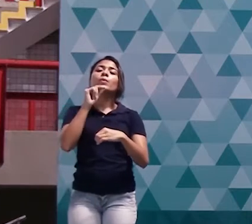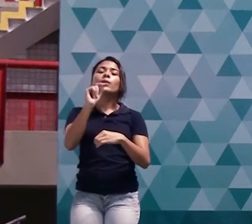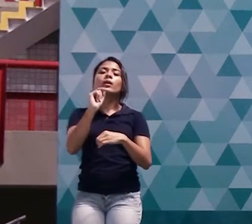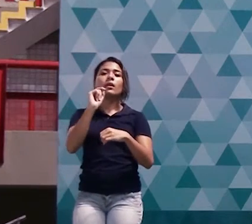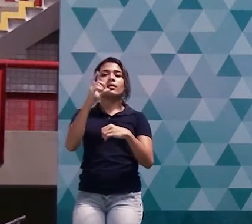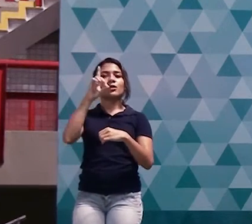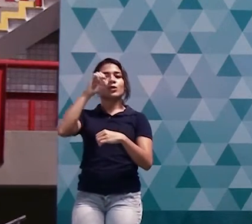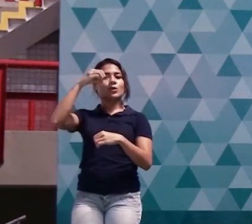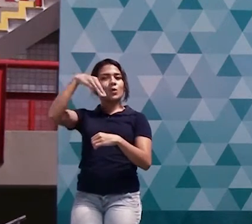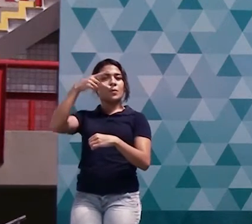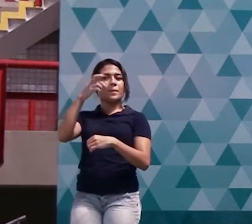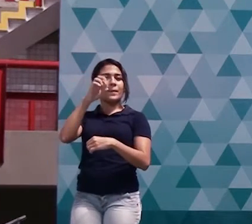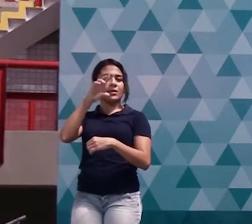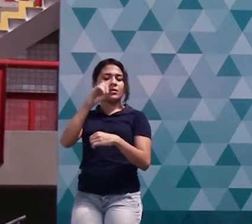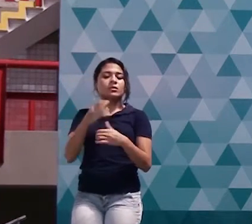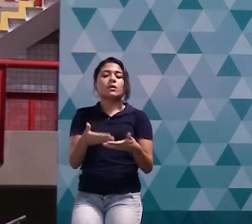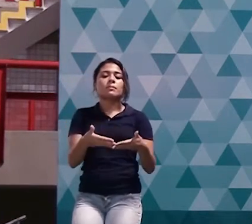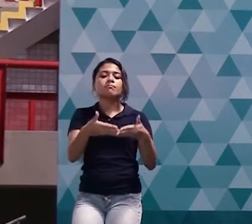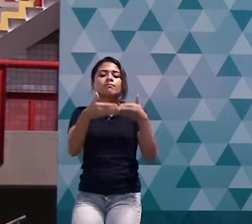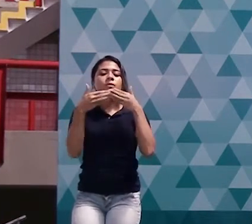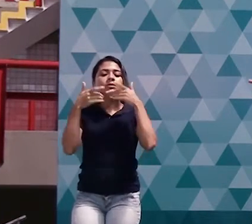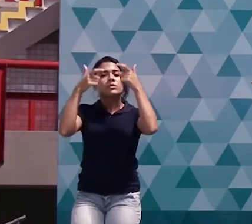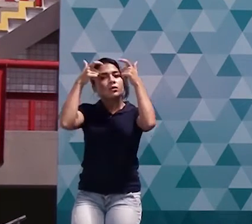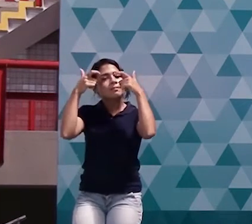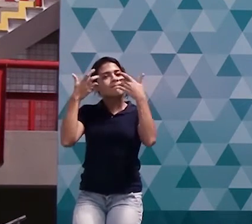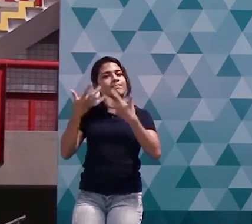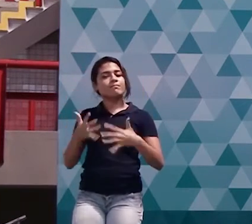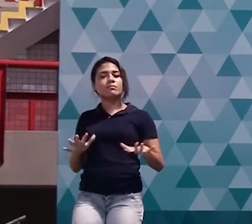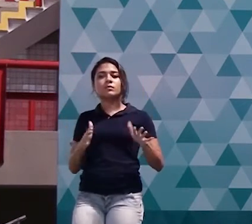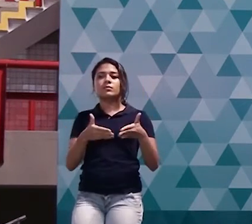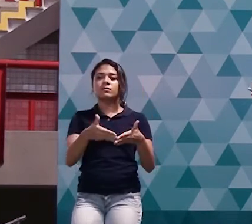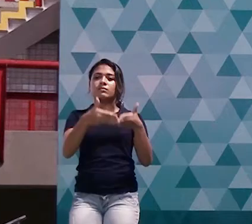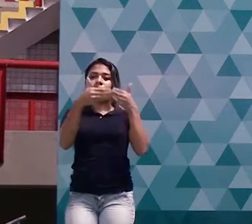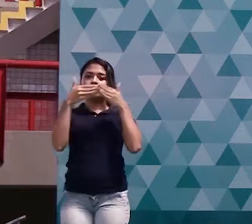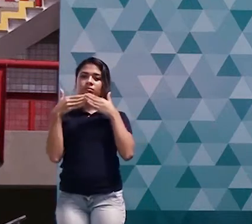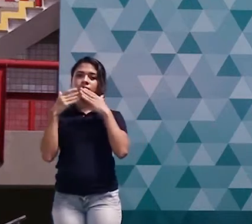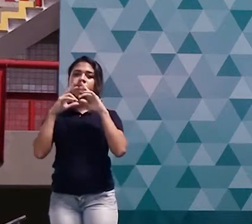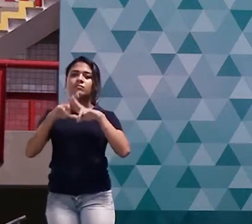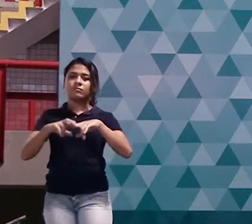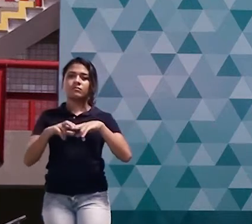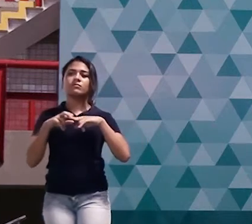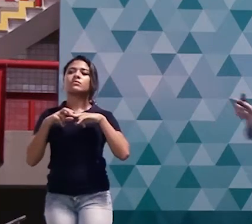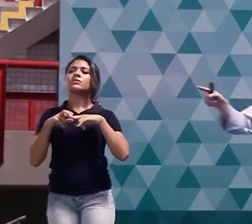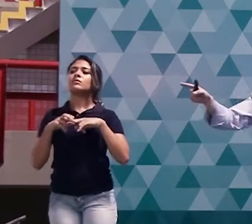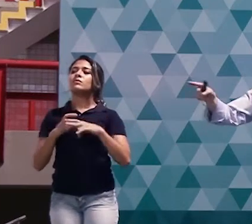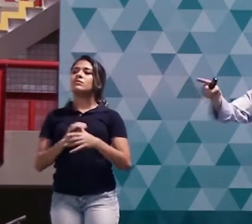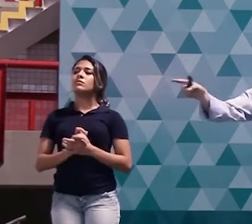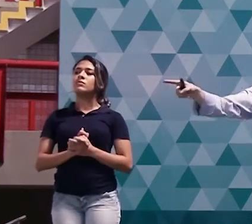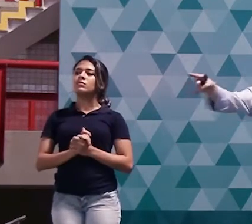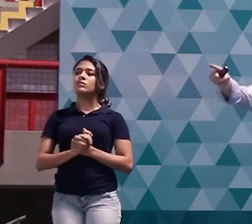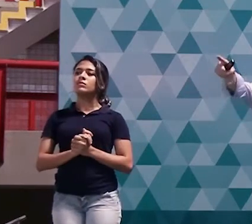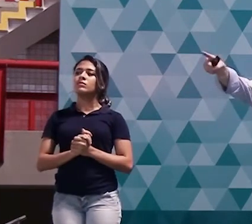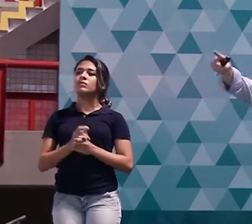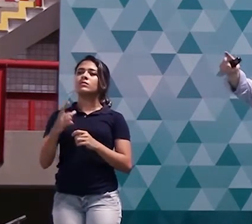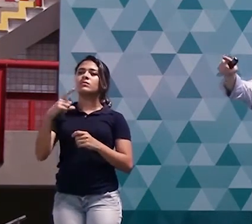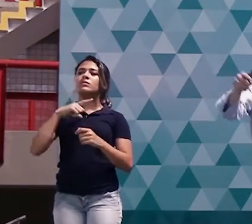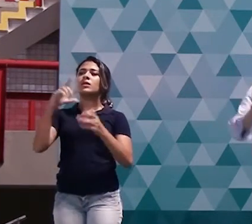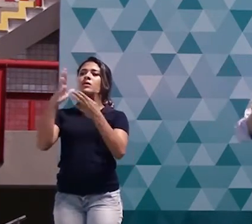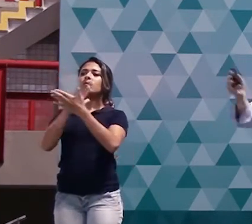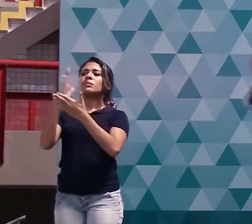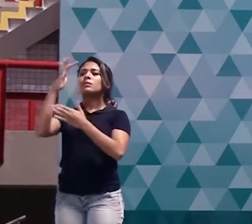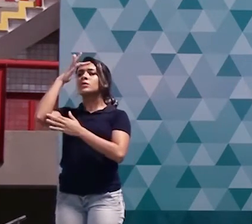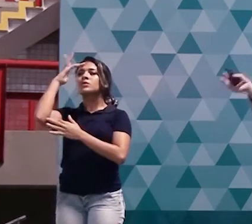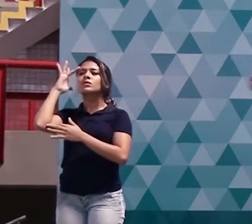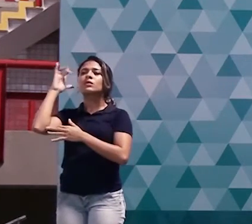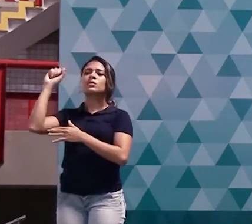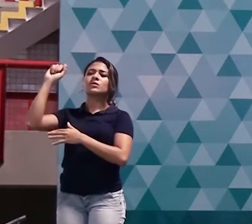foi para Portugal. Ah, mozinha, é melhor tu sair do sol, não vocês aí que estão com sol bem no rosto, assim, ó, tem umas cadeiras vazias de lado aí. Tem um bocado de gente com sol no